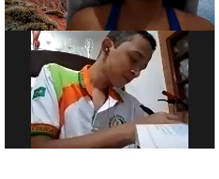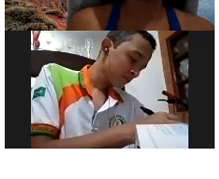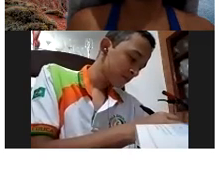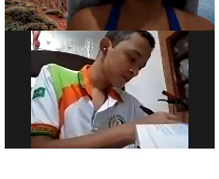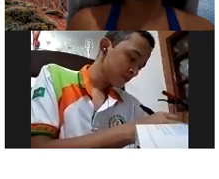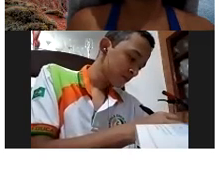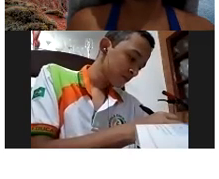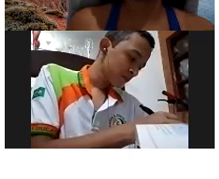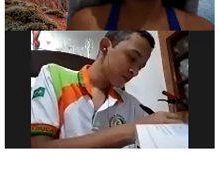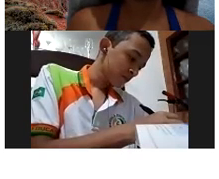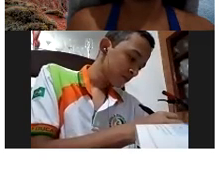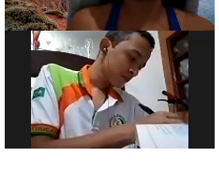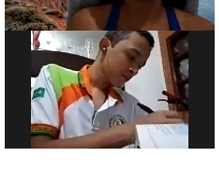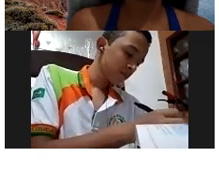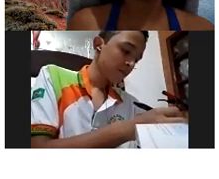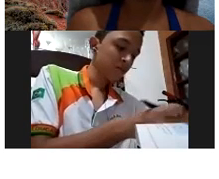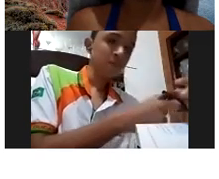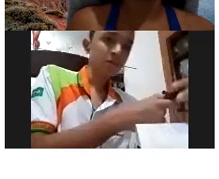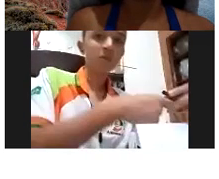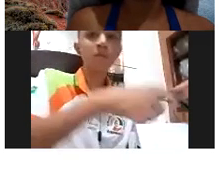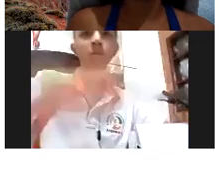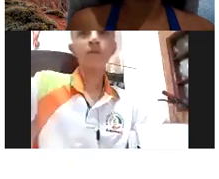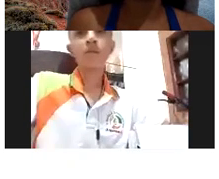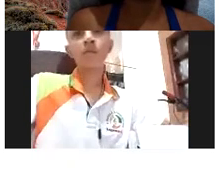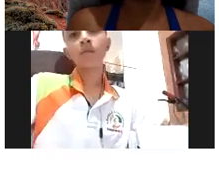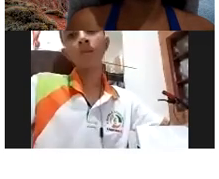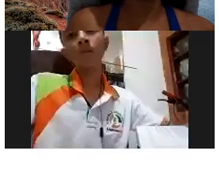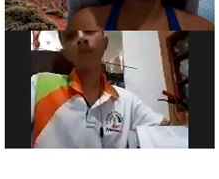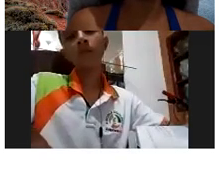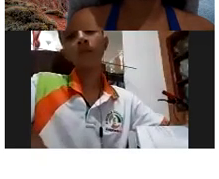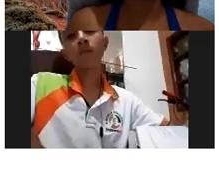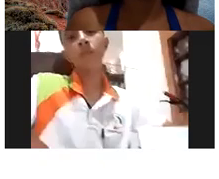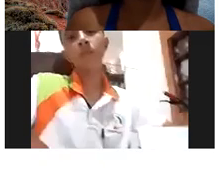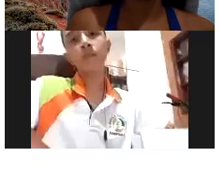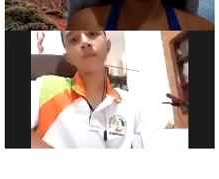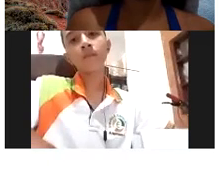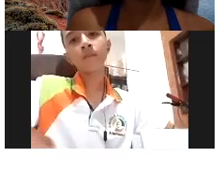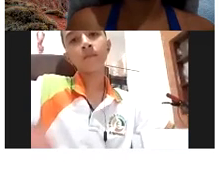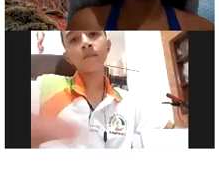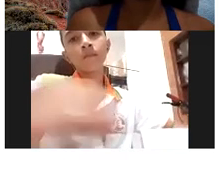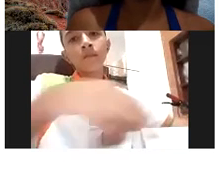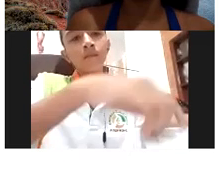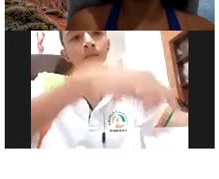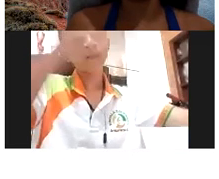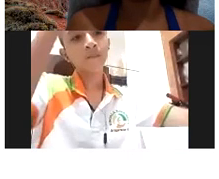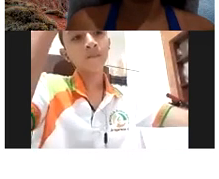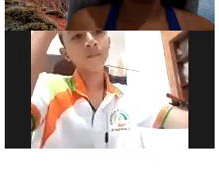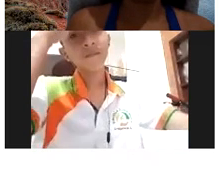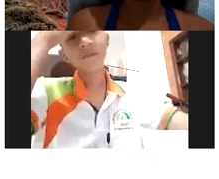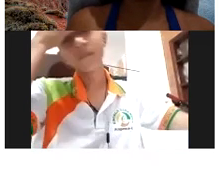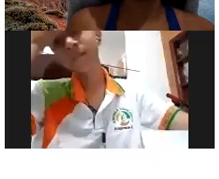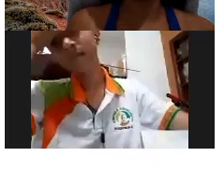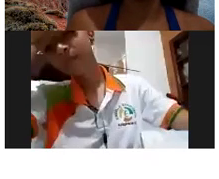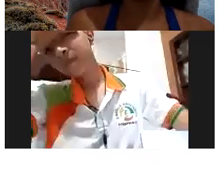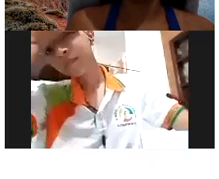não era como se fosse Natanael e Cláudia e a Agnes e nua